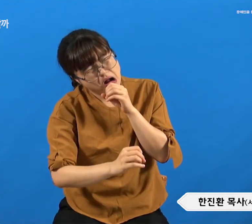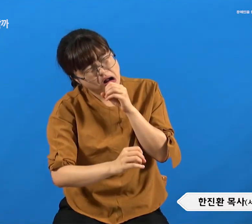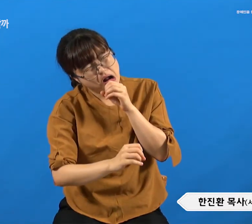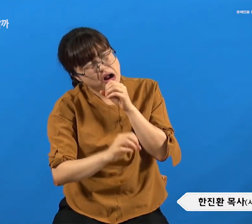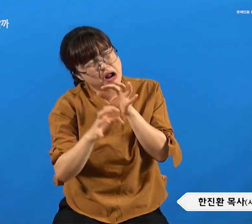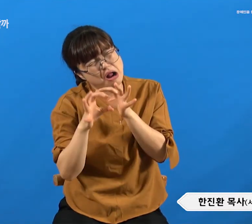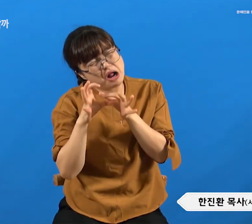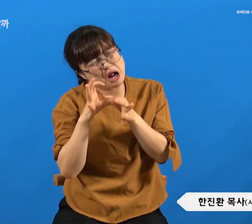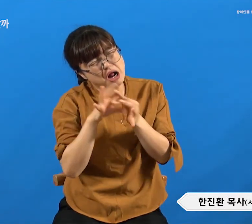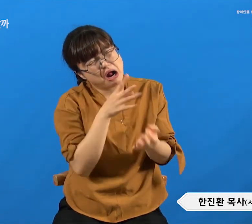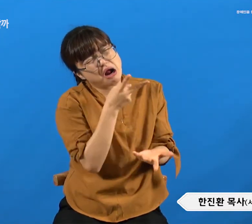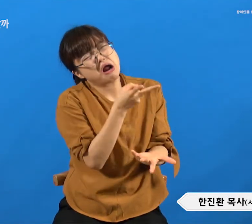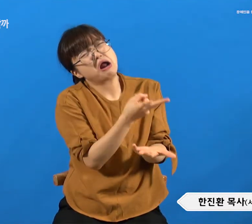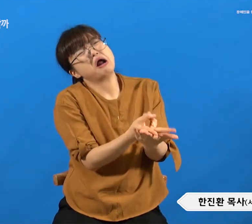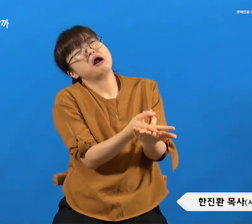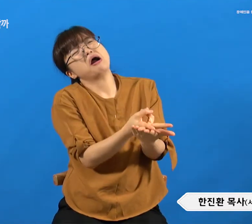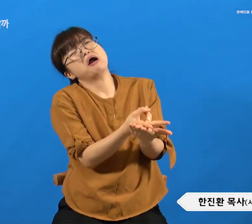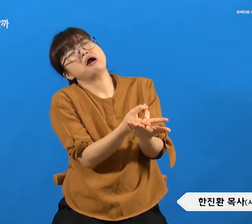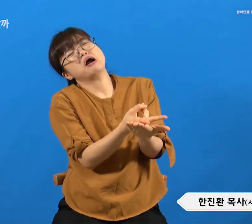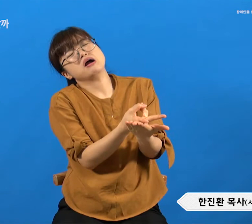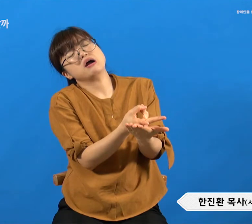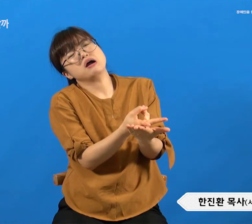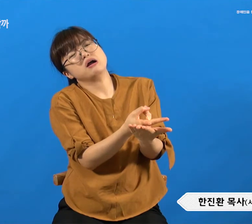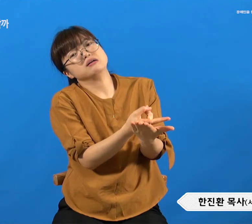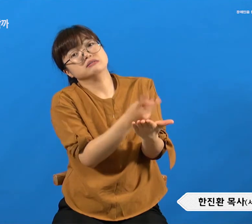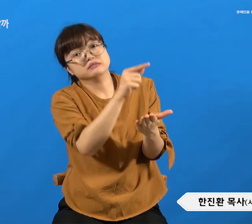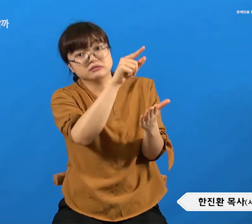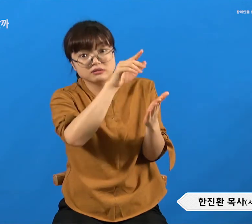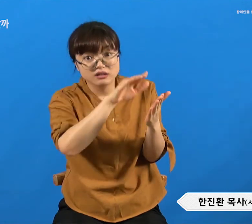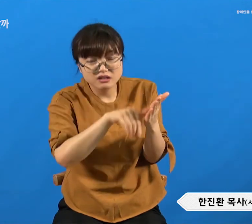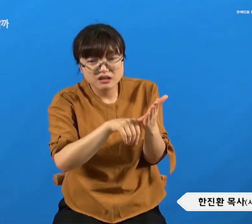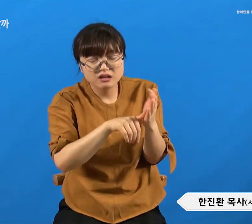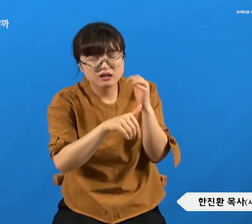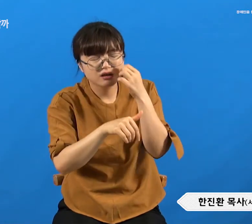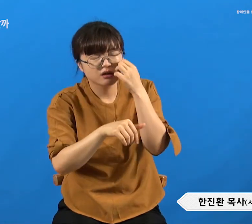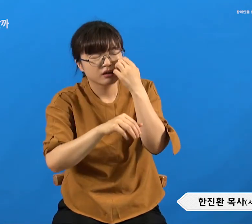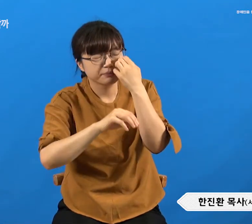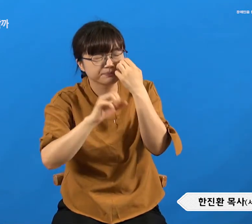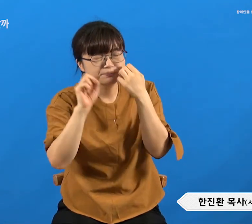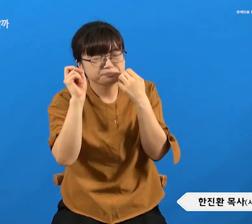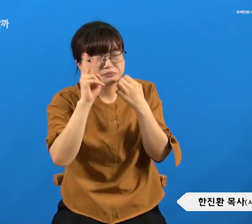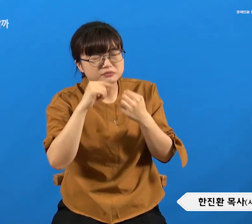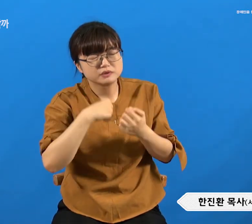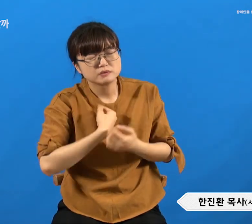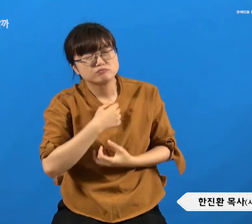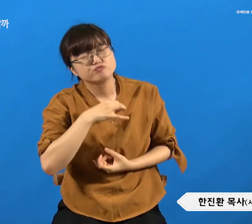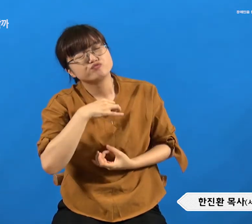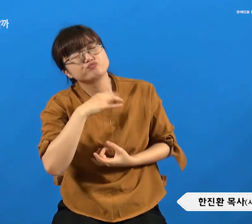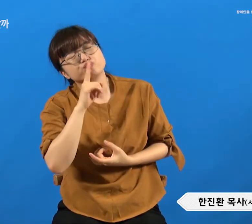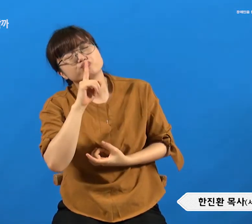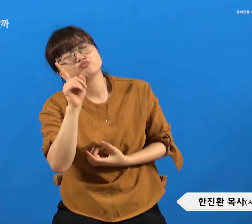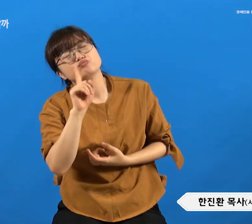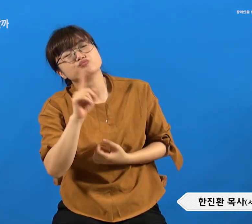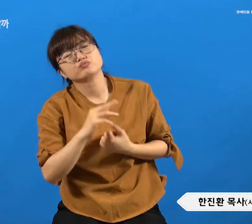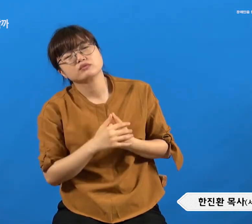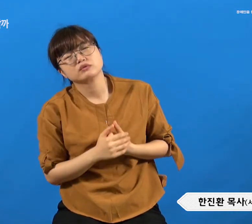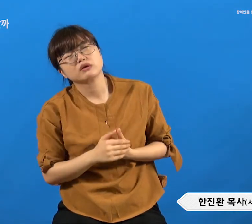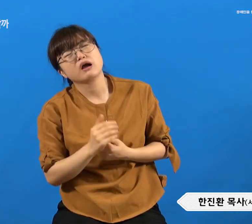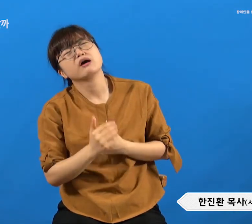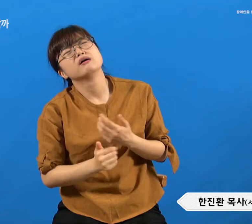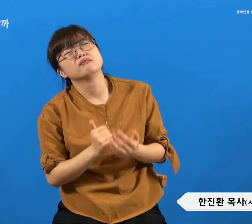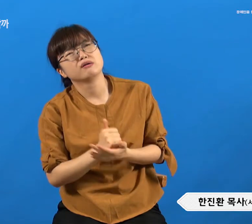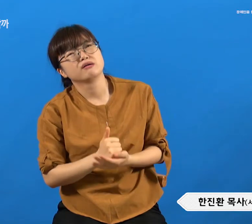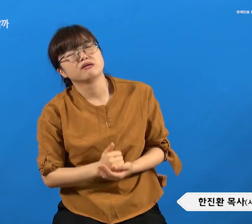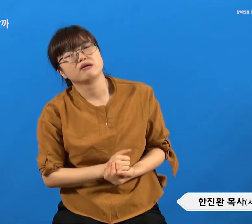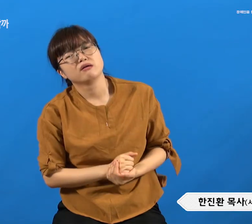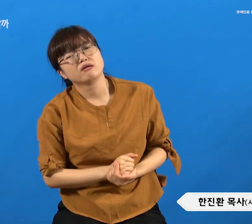한참 대자로 누워 있었다고 합니다. 그런데 그 순간에 자기도 모르게 이렇게 중얼거렸습니다.